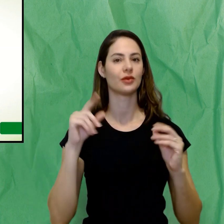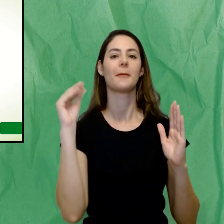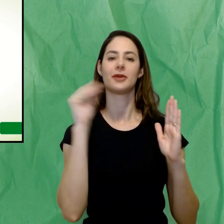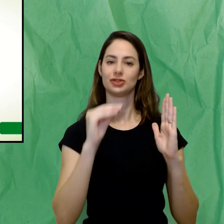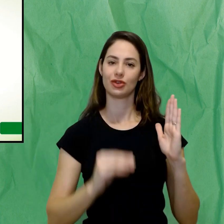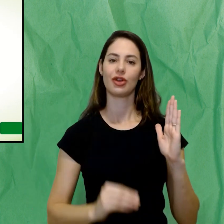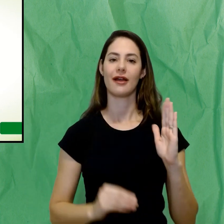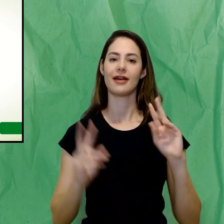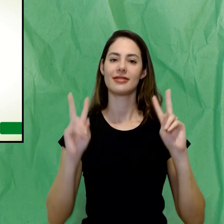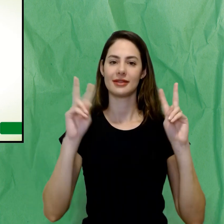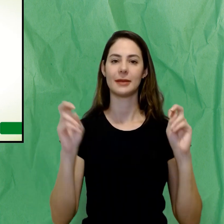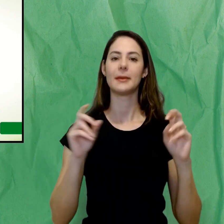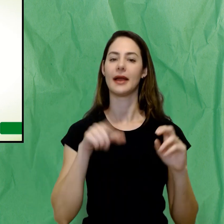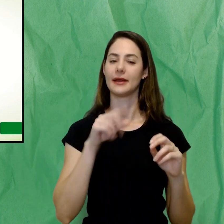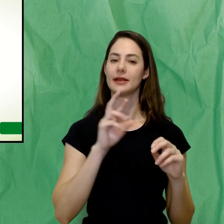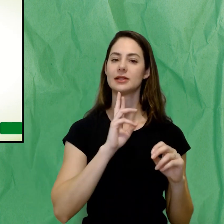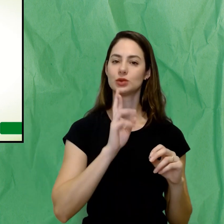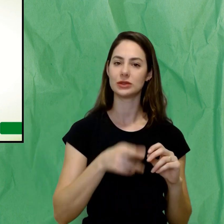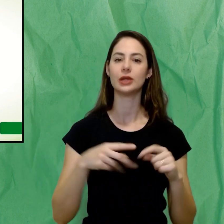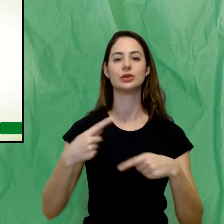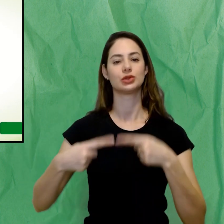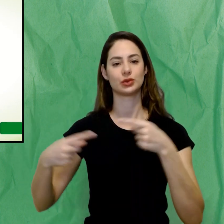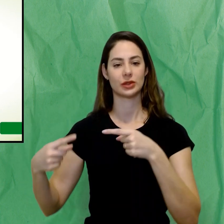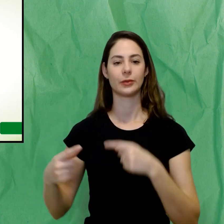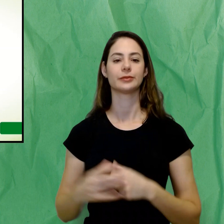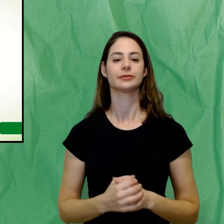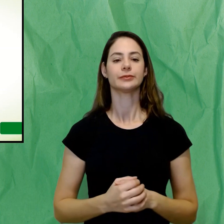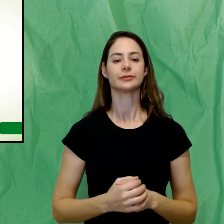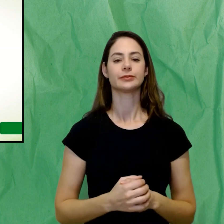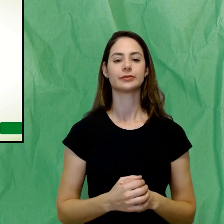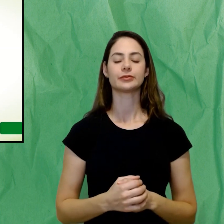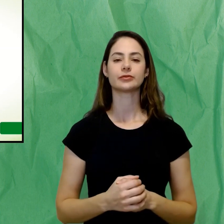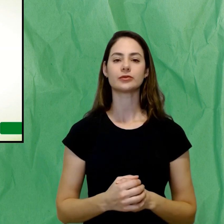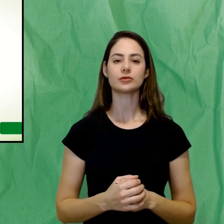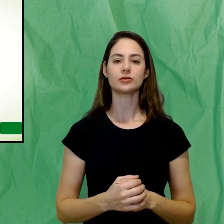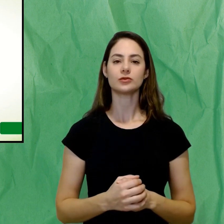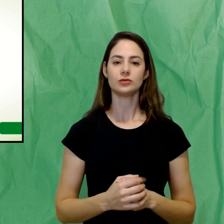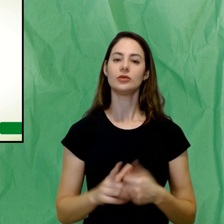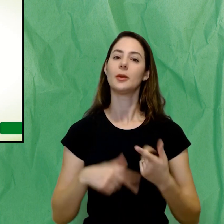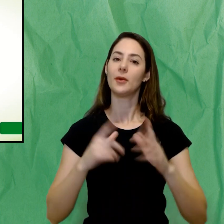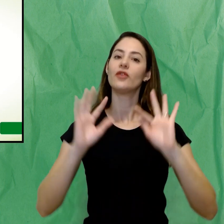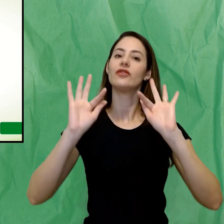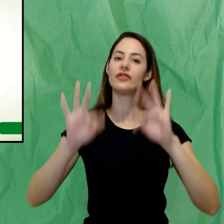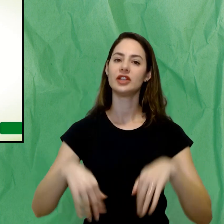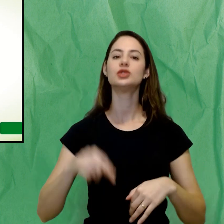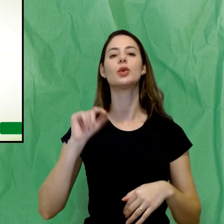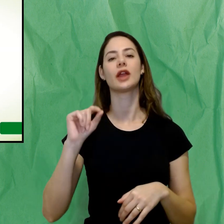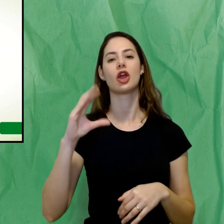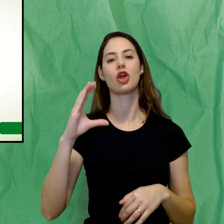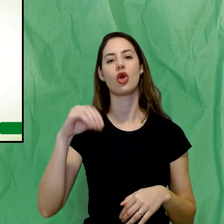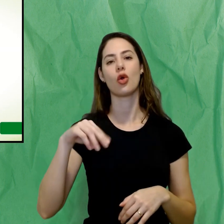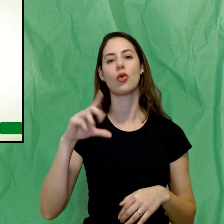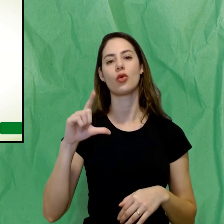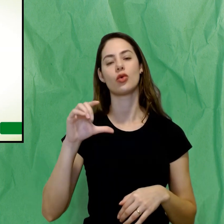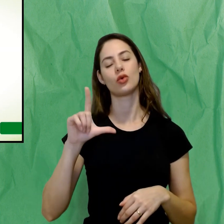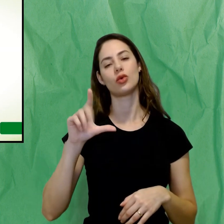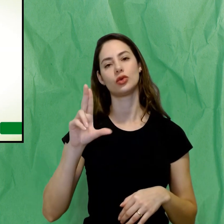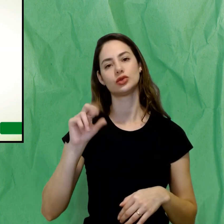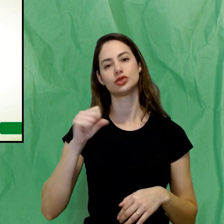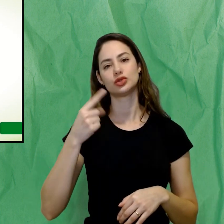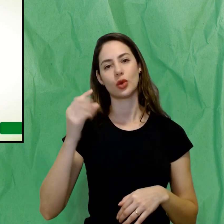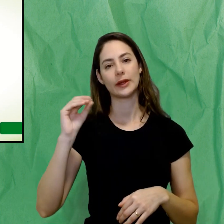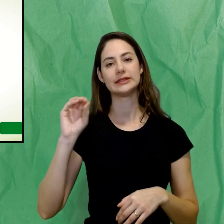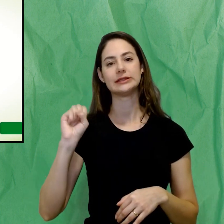colocar nesse tópico, resultados e discussões. O relatório em si, ele finaliza com as conclusões ou considerações